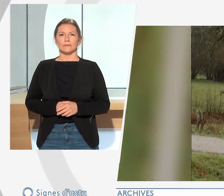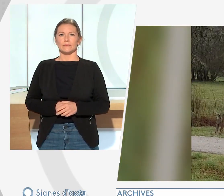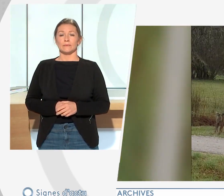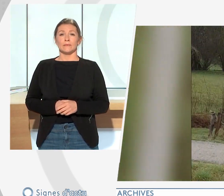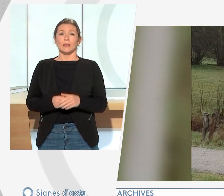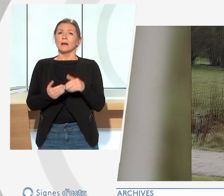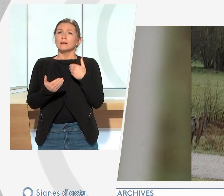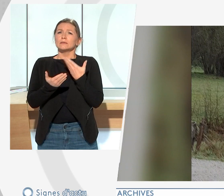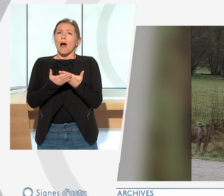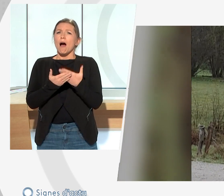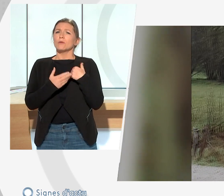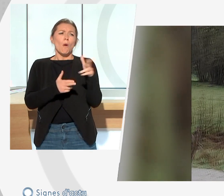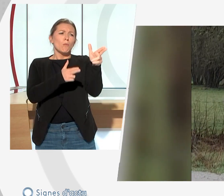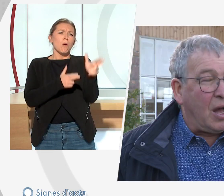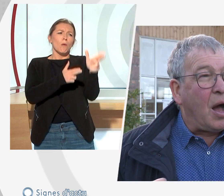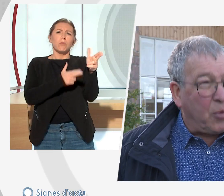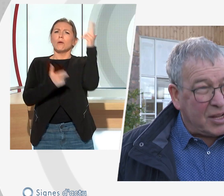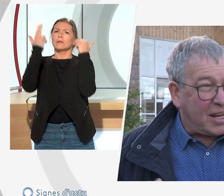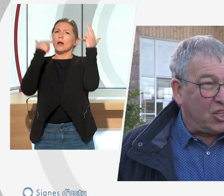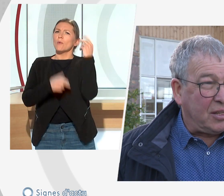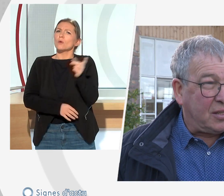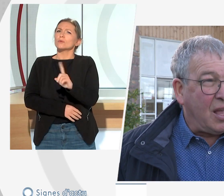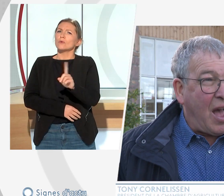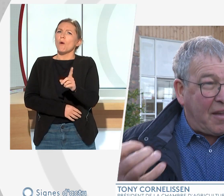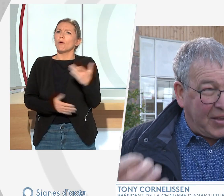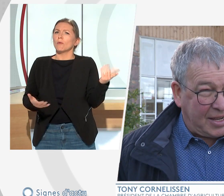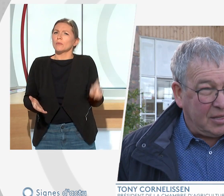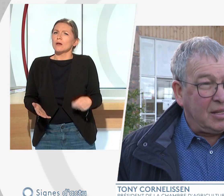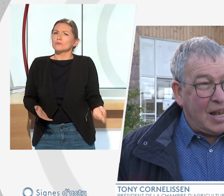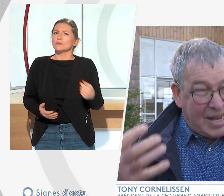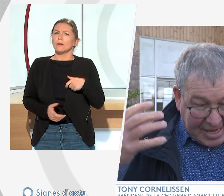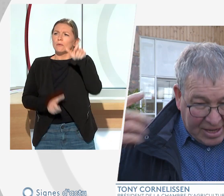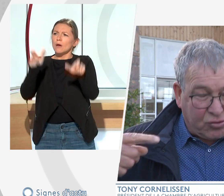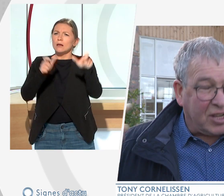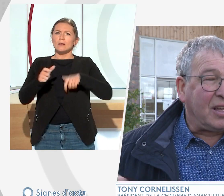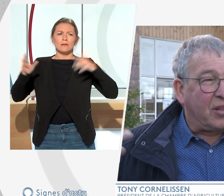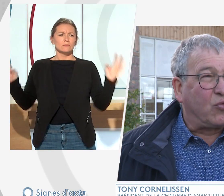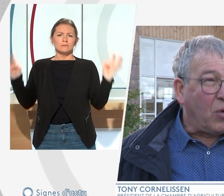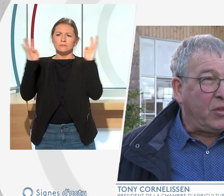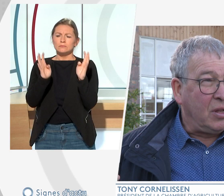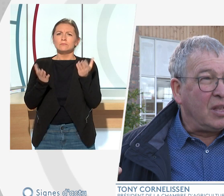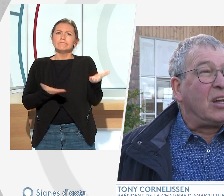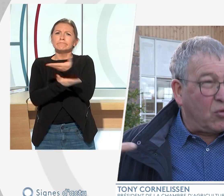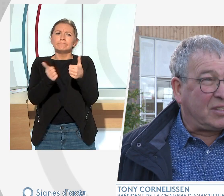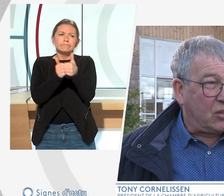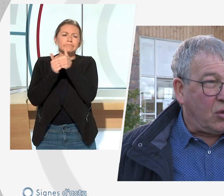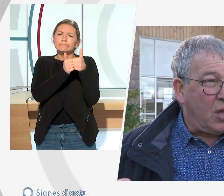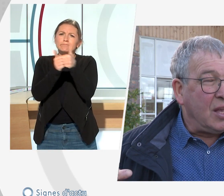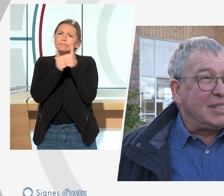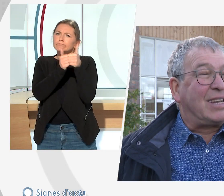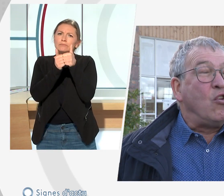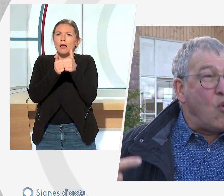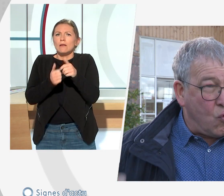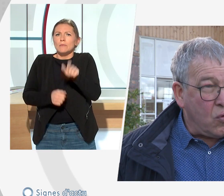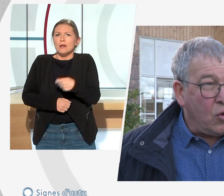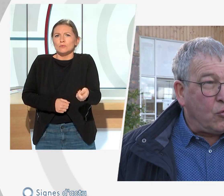Tout ça, ça sera fait en bonne intelligence, avec l'idée sous-jacente à tout le monde et à tous les acteurs,